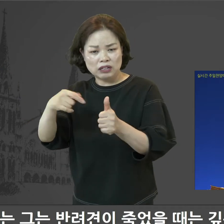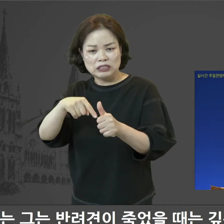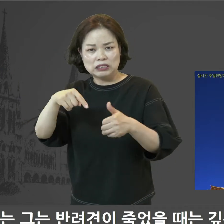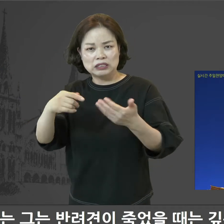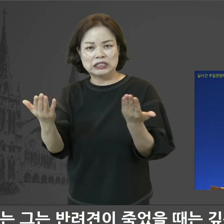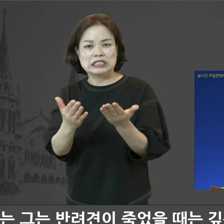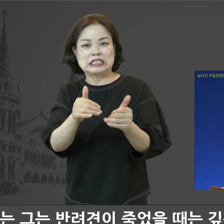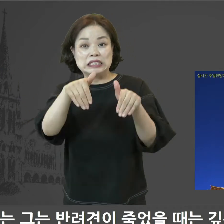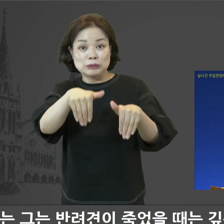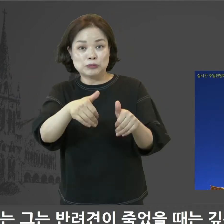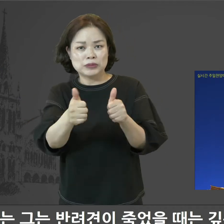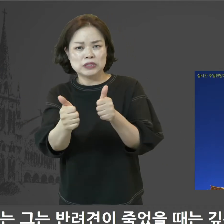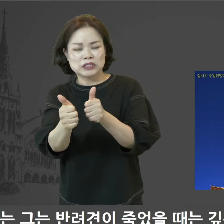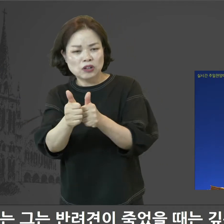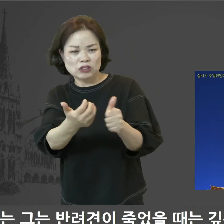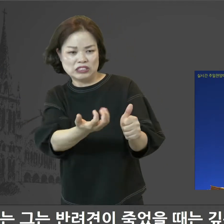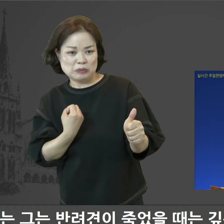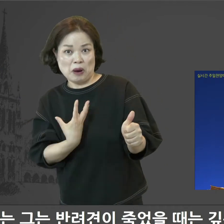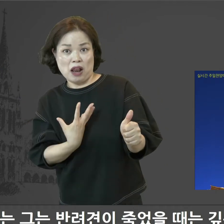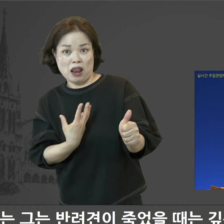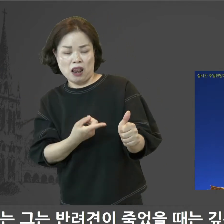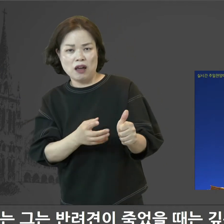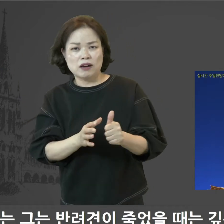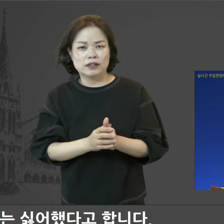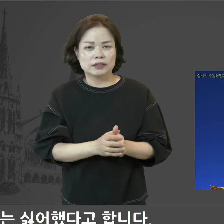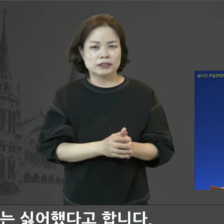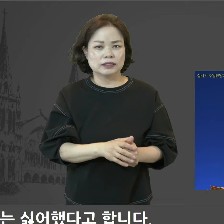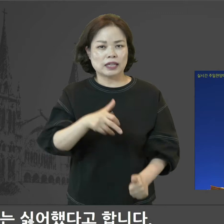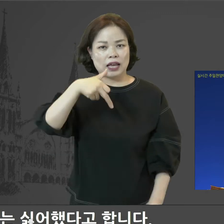이야기하고 있습니다. 자, 그런가 하면 이